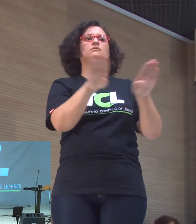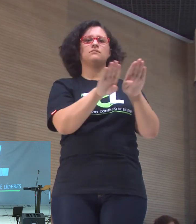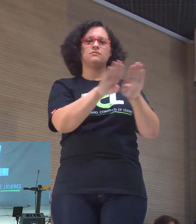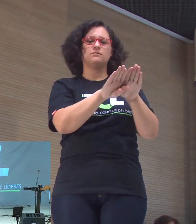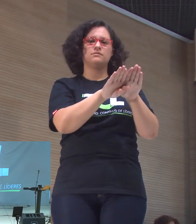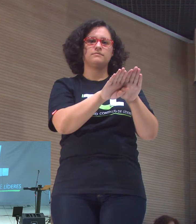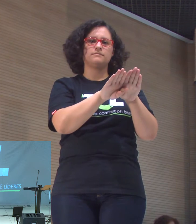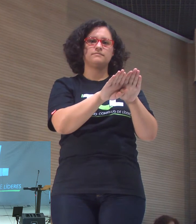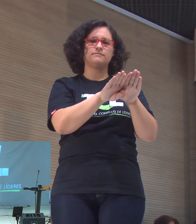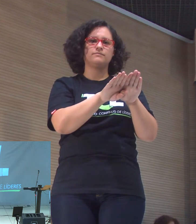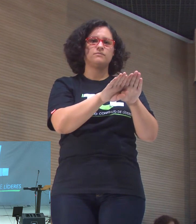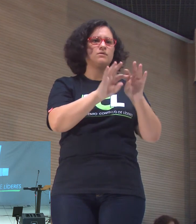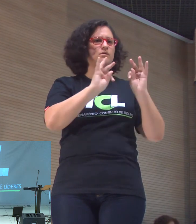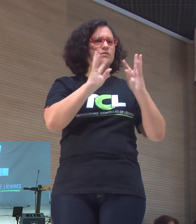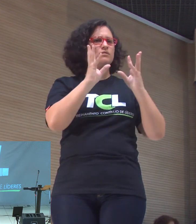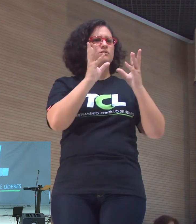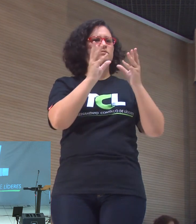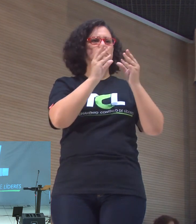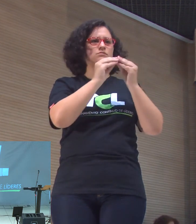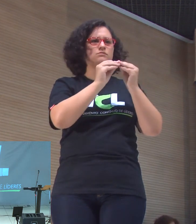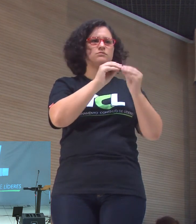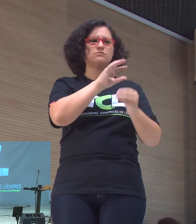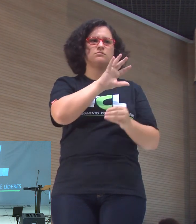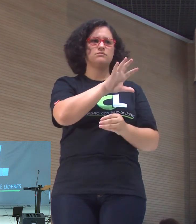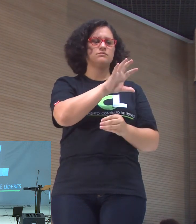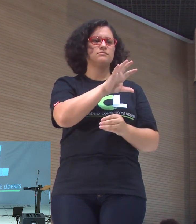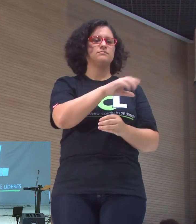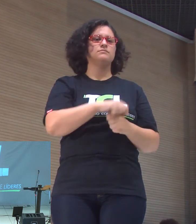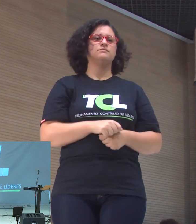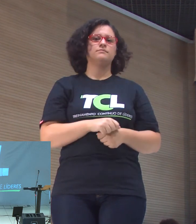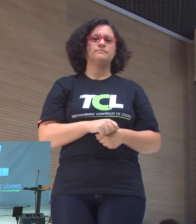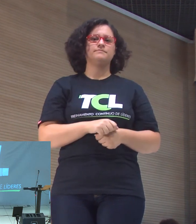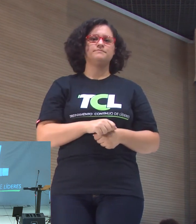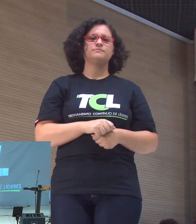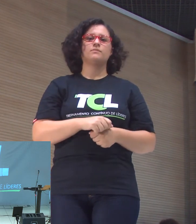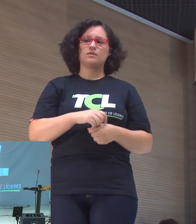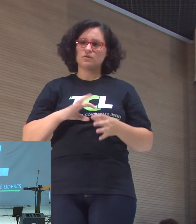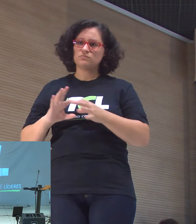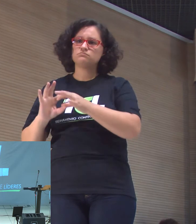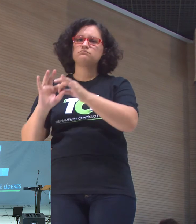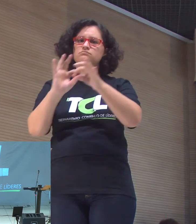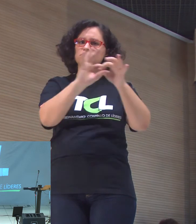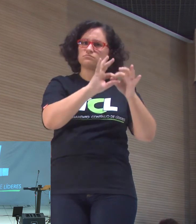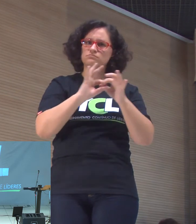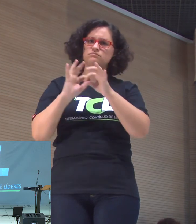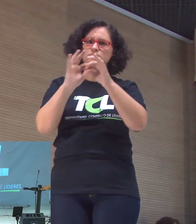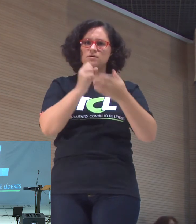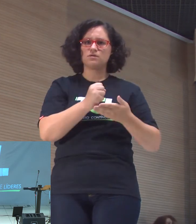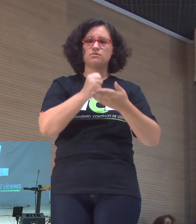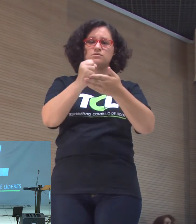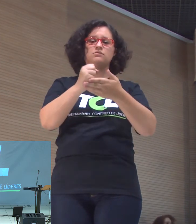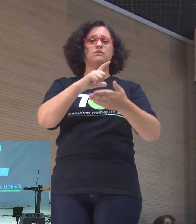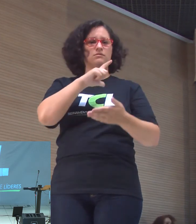bíblico. Isso tudo deve gerar e deve de promover essa união. Nós temos Bíblia em casa,